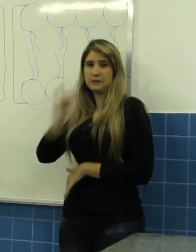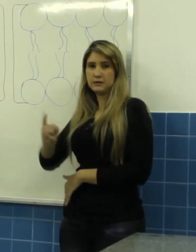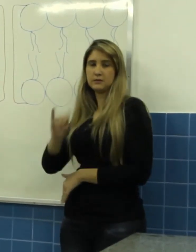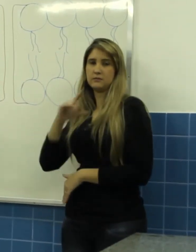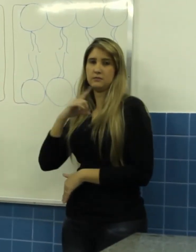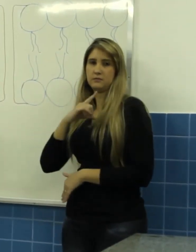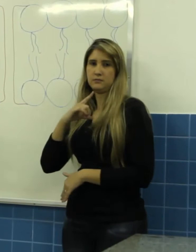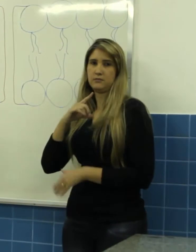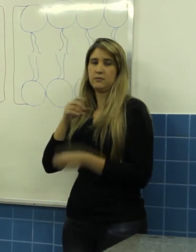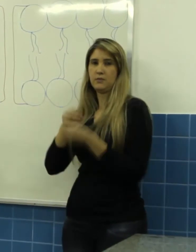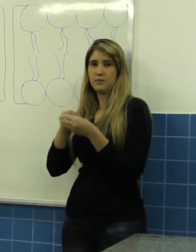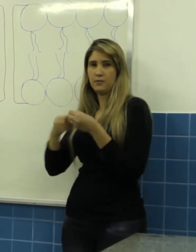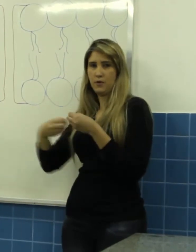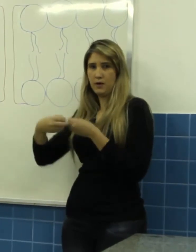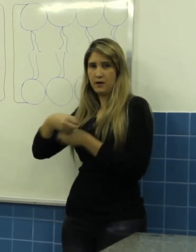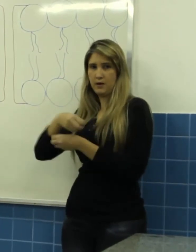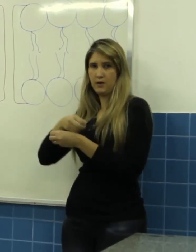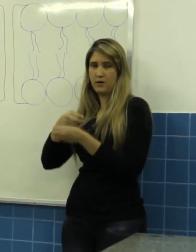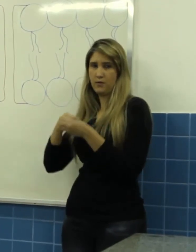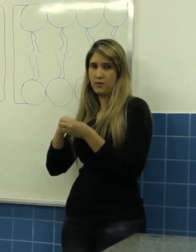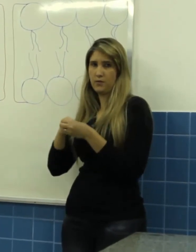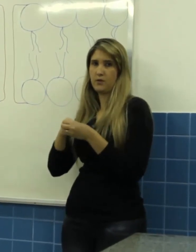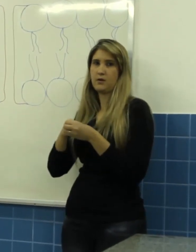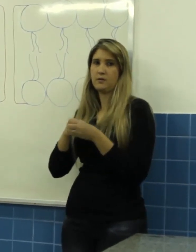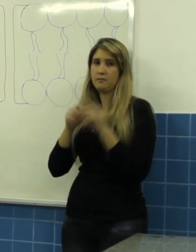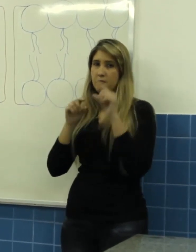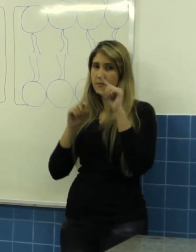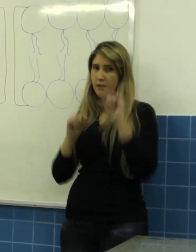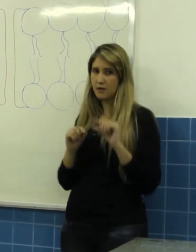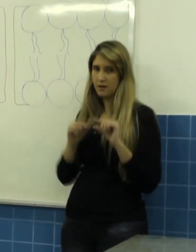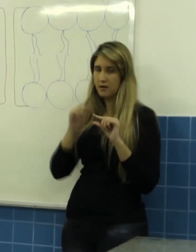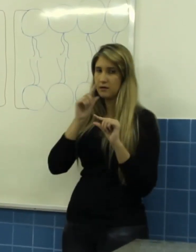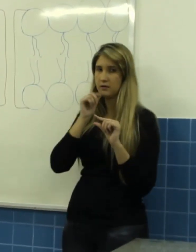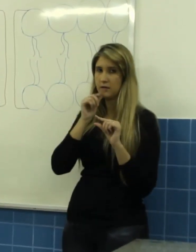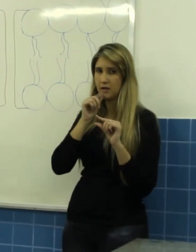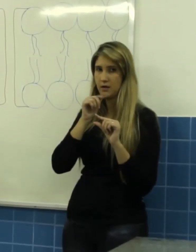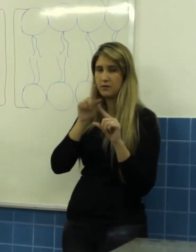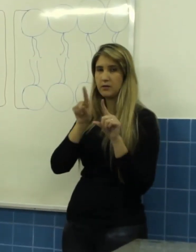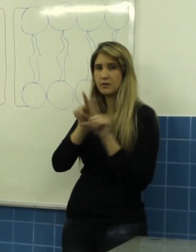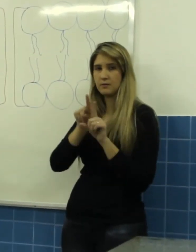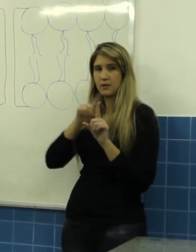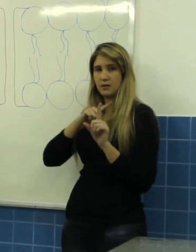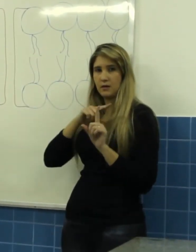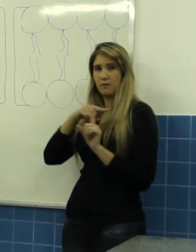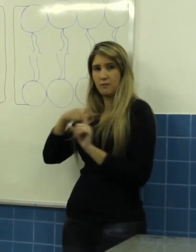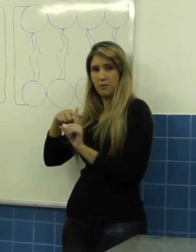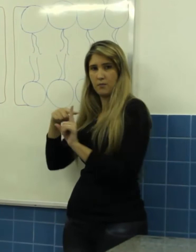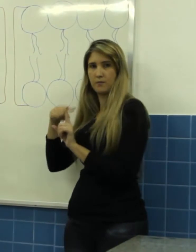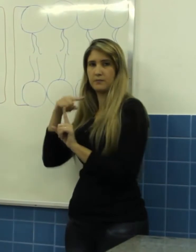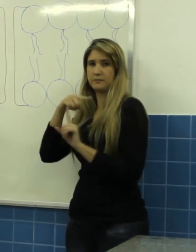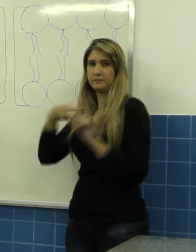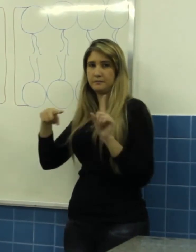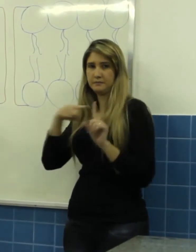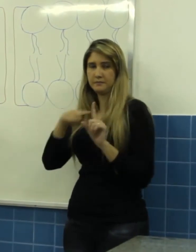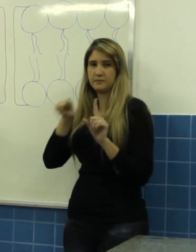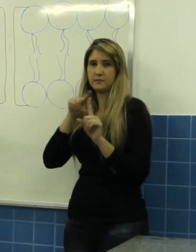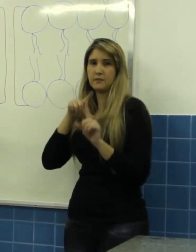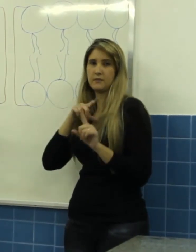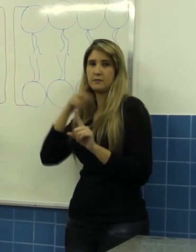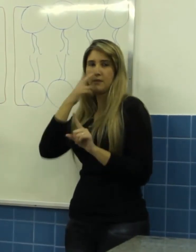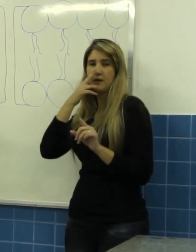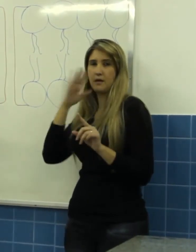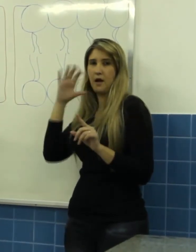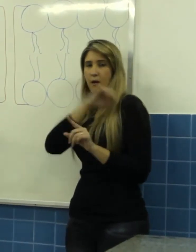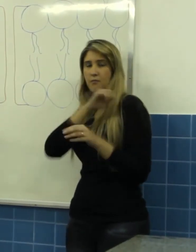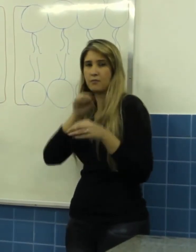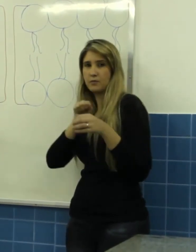se comportar, no caso do tamanho da água, pequena e parcialmente carregada, se comportar como se fosse um projétil,